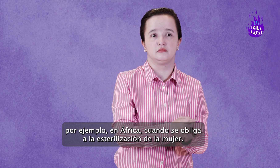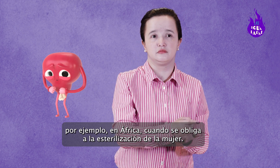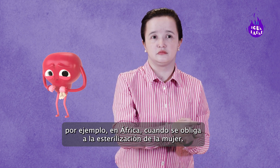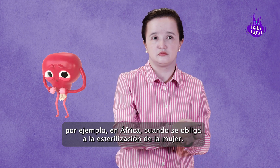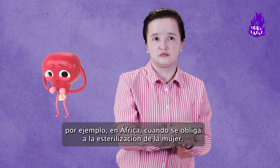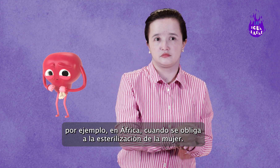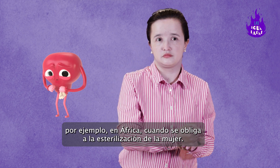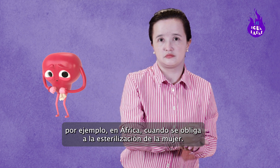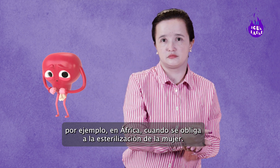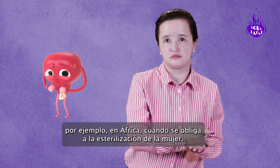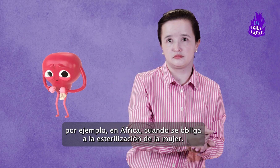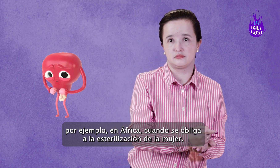a la esterilización de la mujer